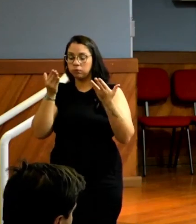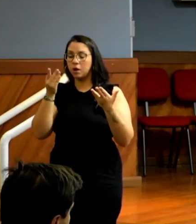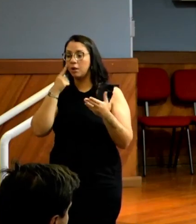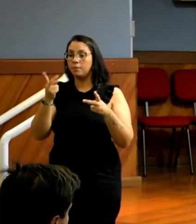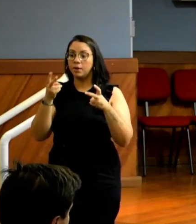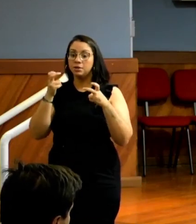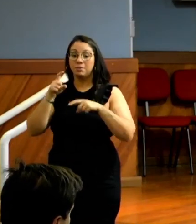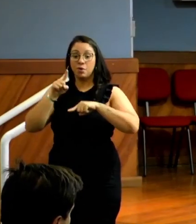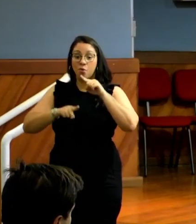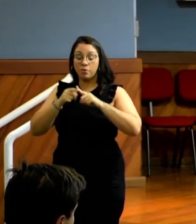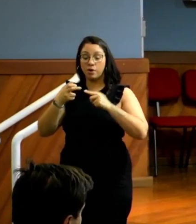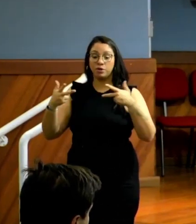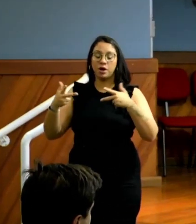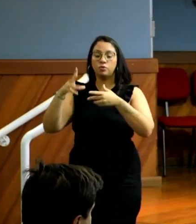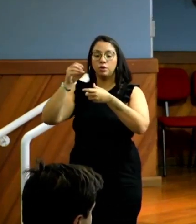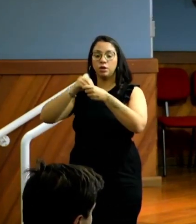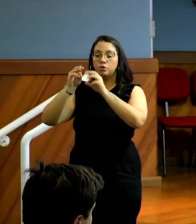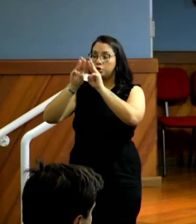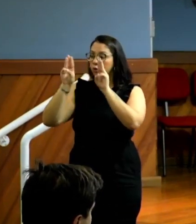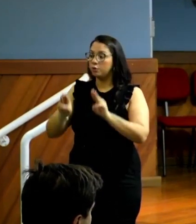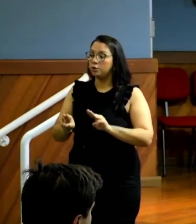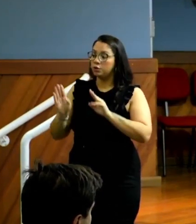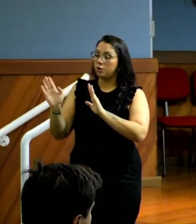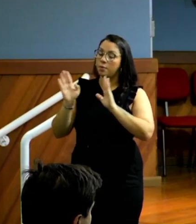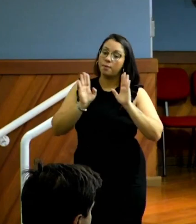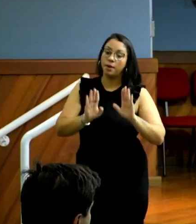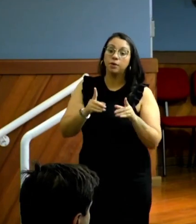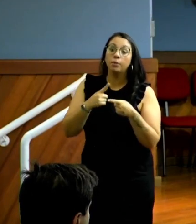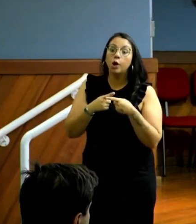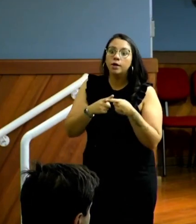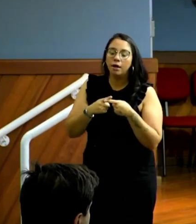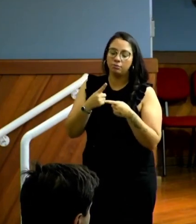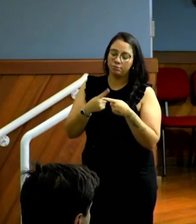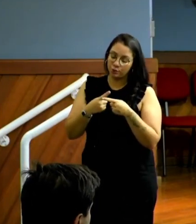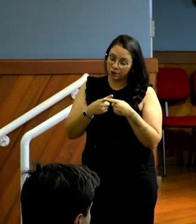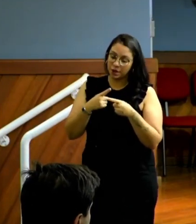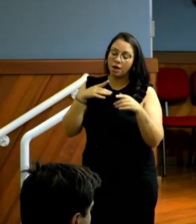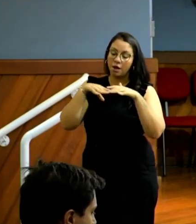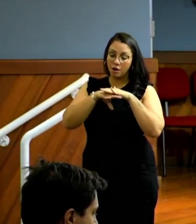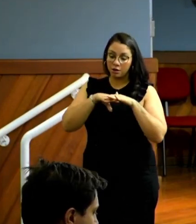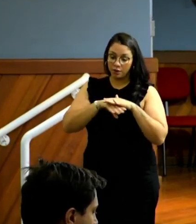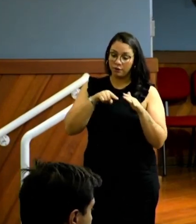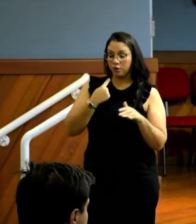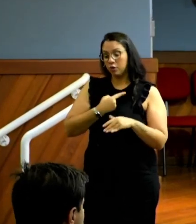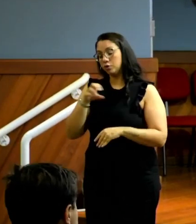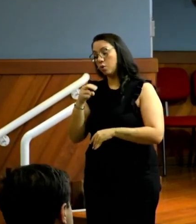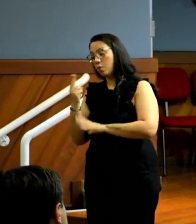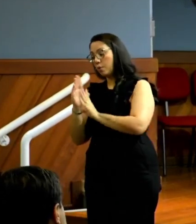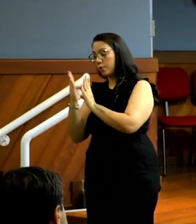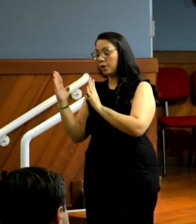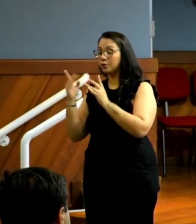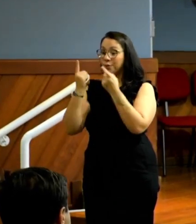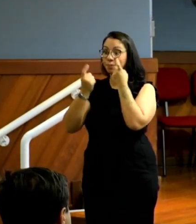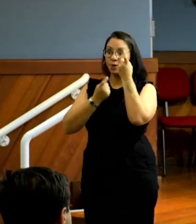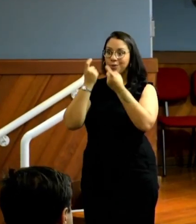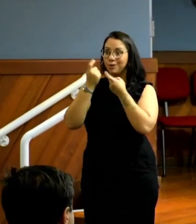para objeto em museu, mas até para. Por quê? Por quê? Porque a gente de arquivo ou a gente de biblioteca só está preocupado